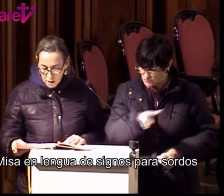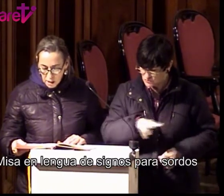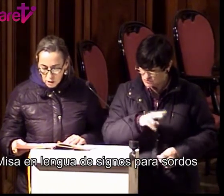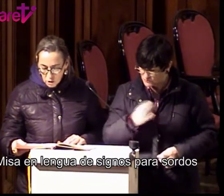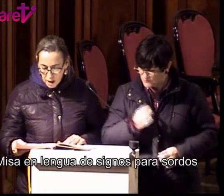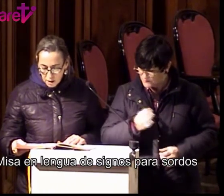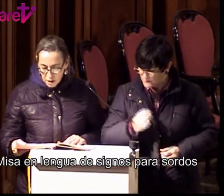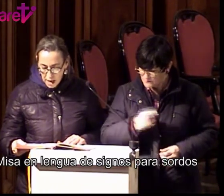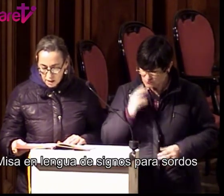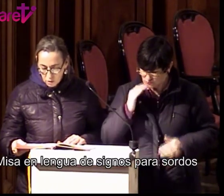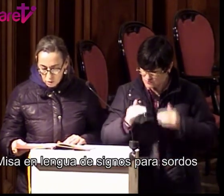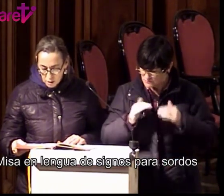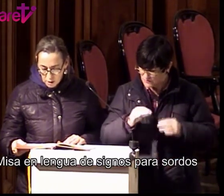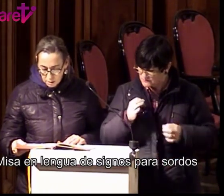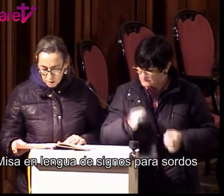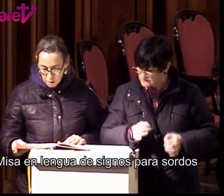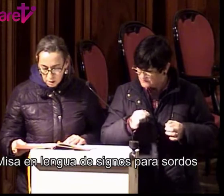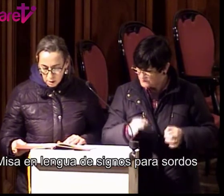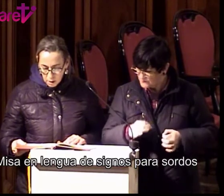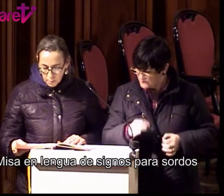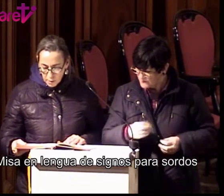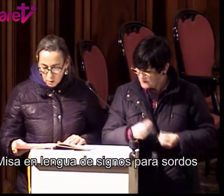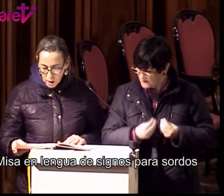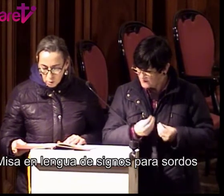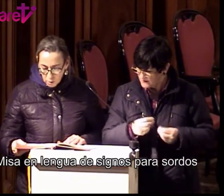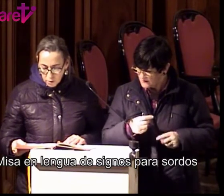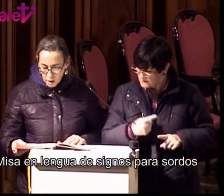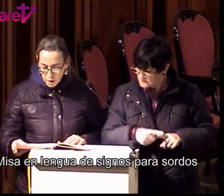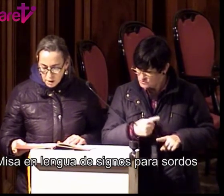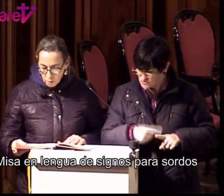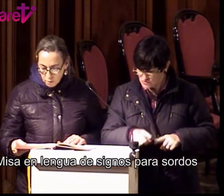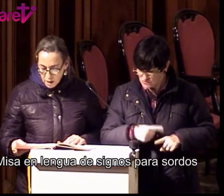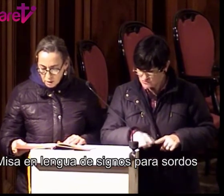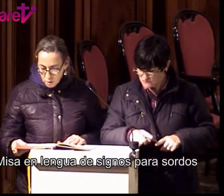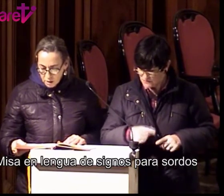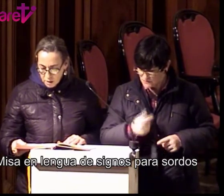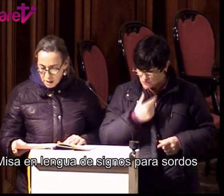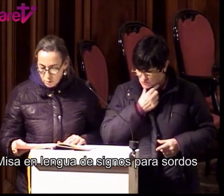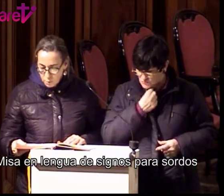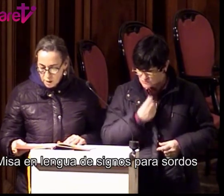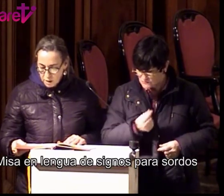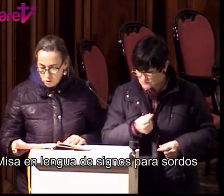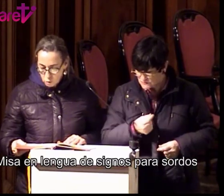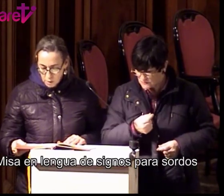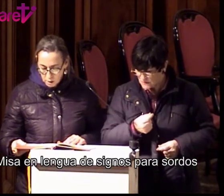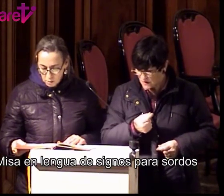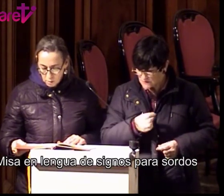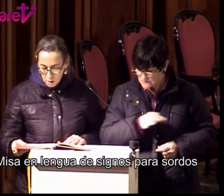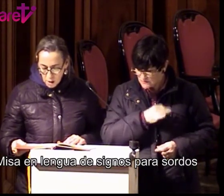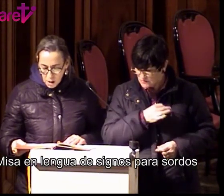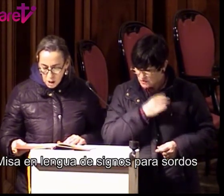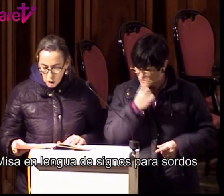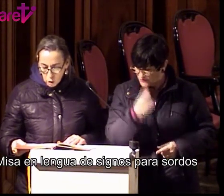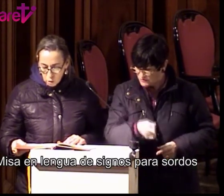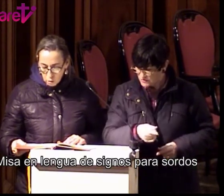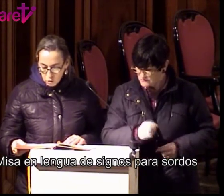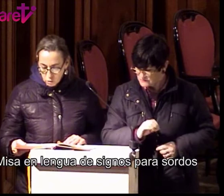ellos hacen a escondidas. Pero la luz, denunciándolas, las pone al descubierto, y todo lo